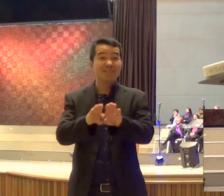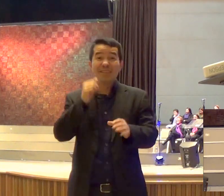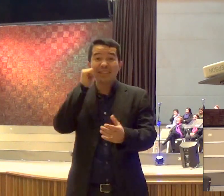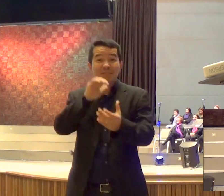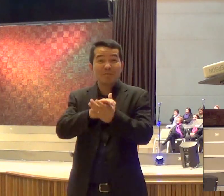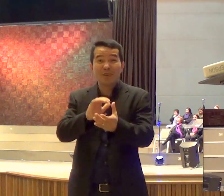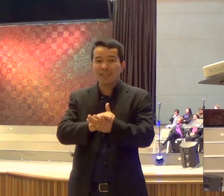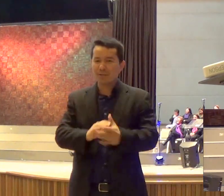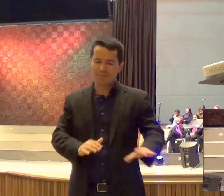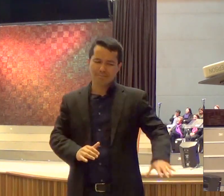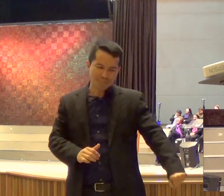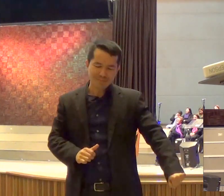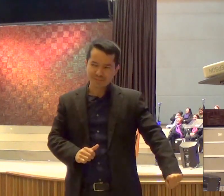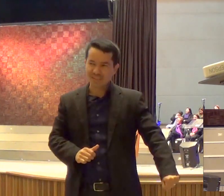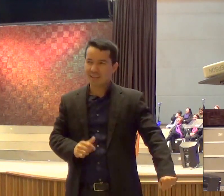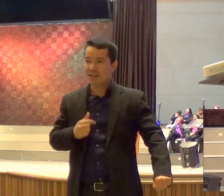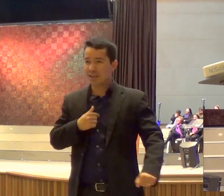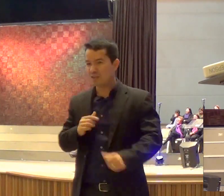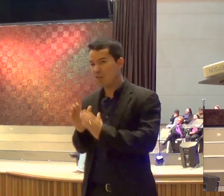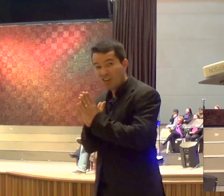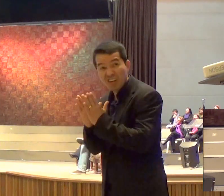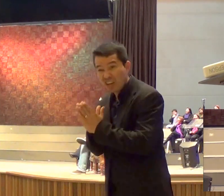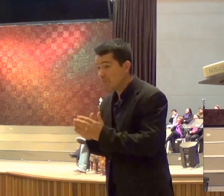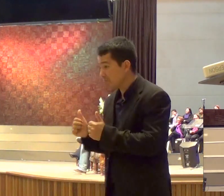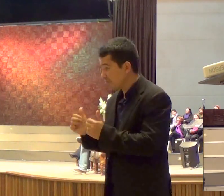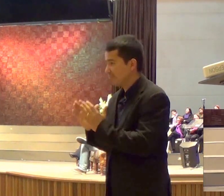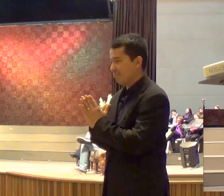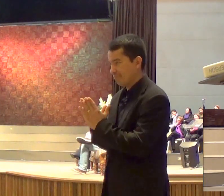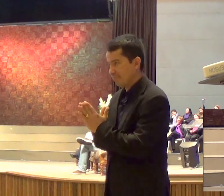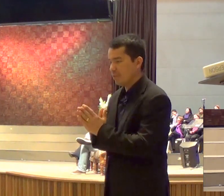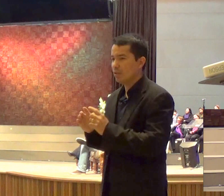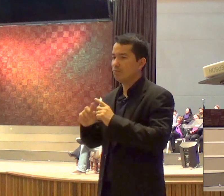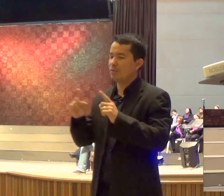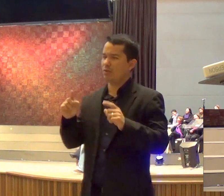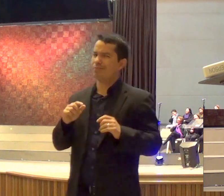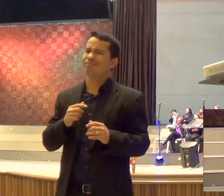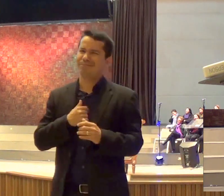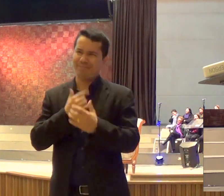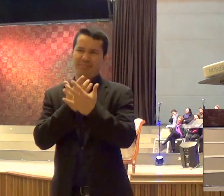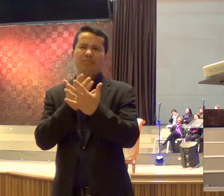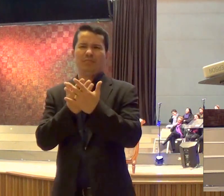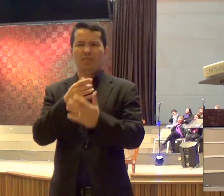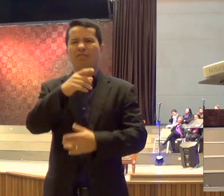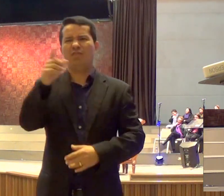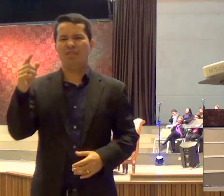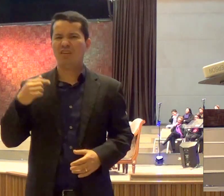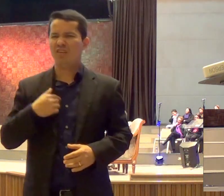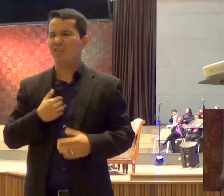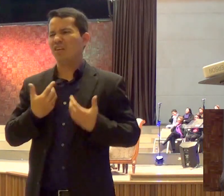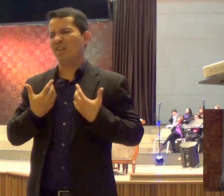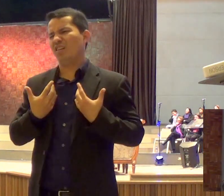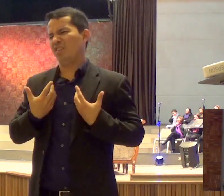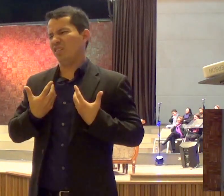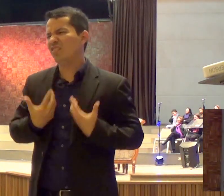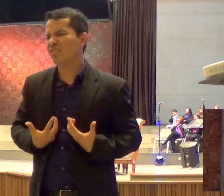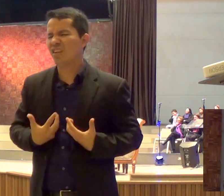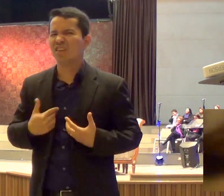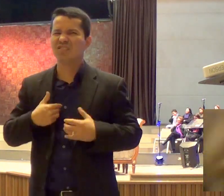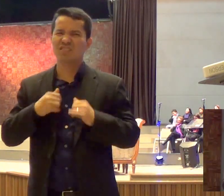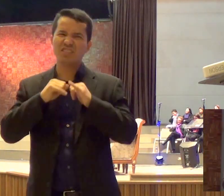orar vamos orar só que eu tava tão cansado gente eu comecei a orar e falei assim Senhor